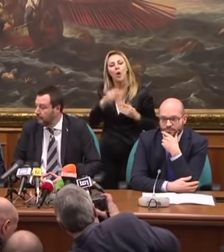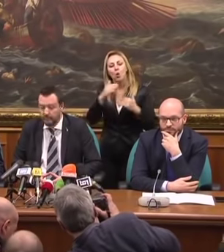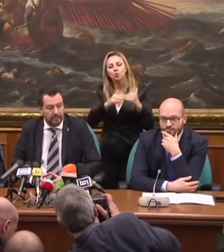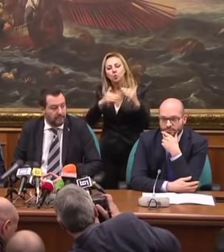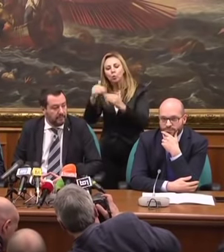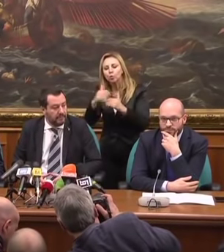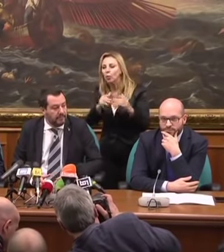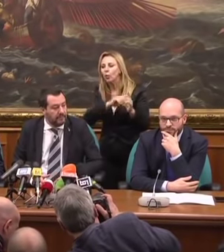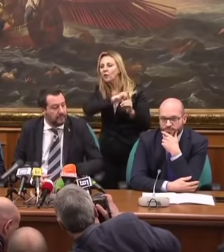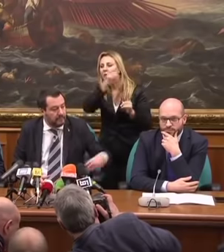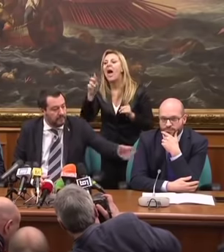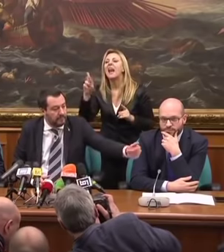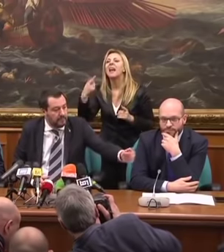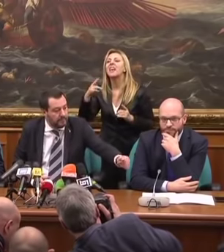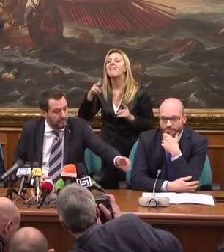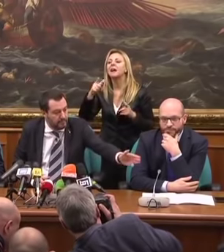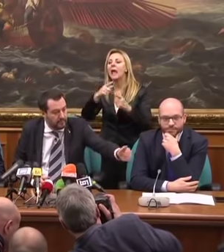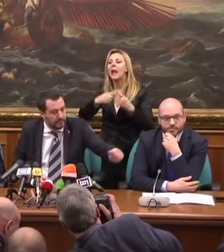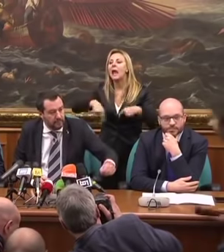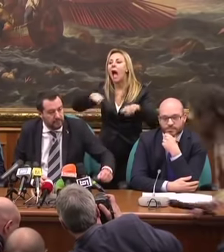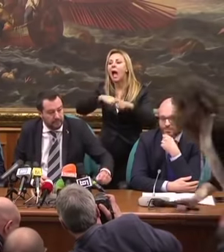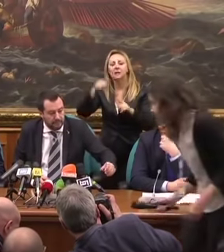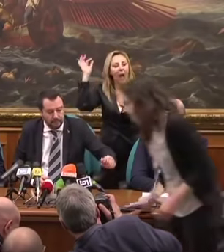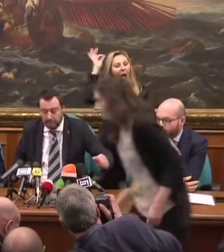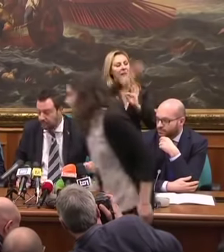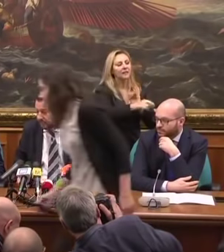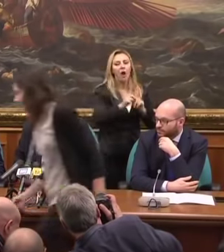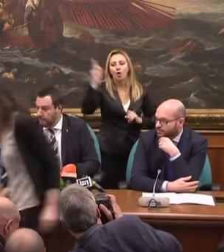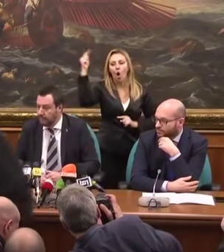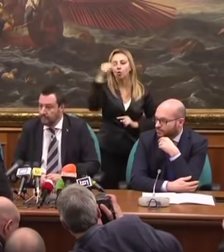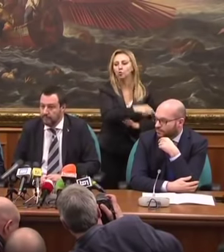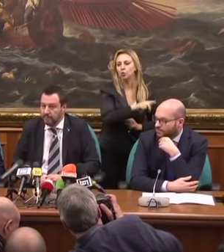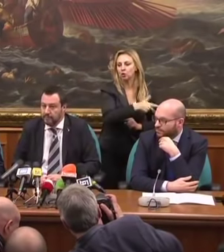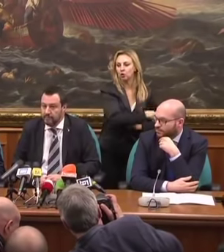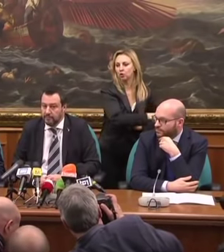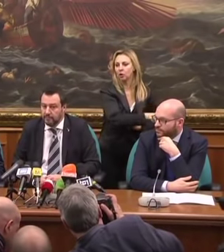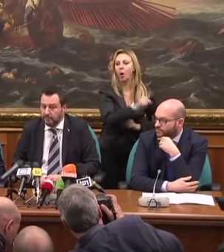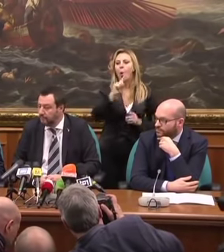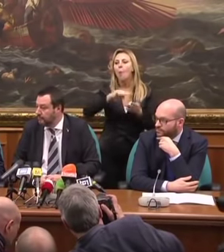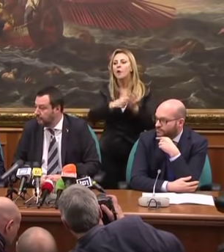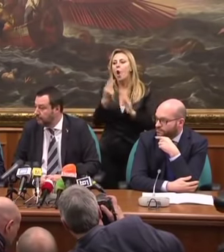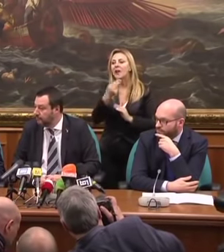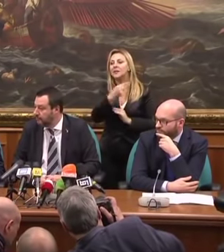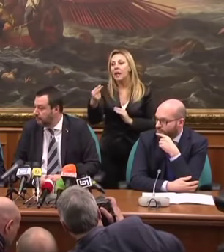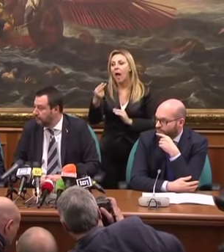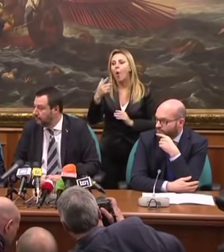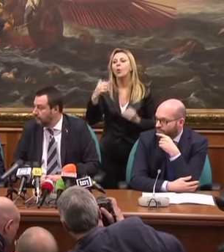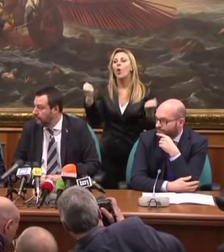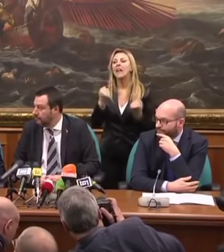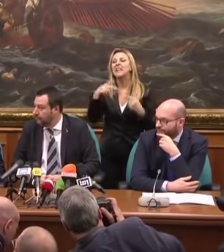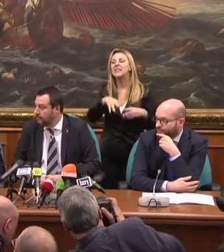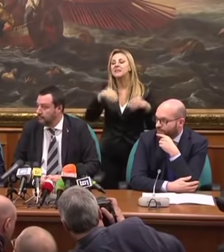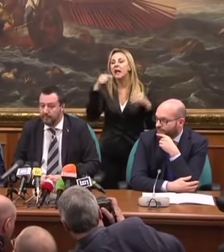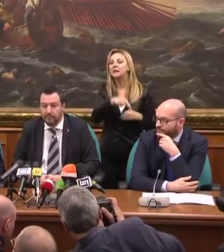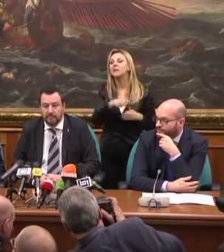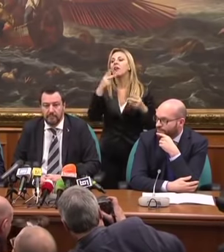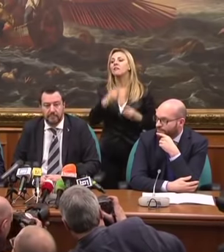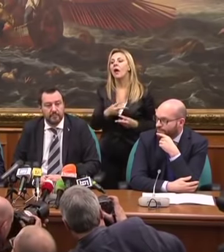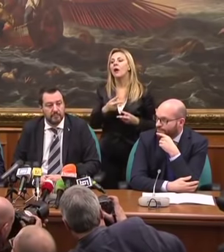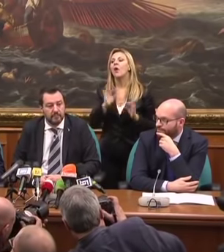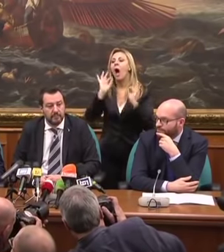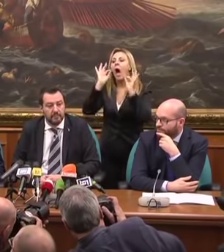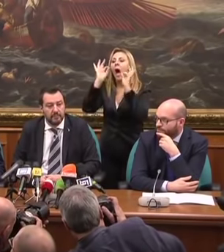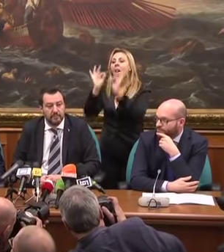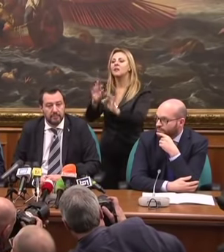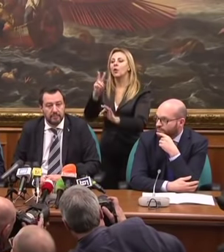vanno da Riva del Garda alla punta della Sicilia, quindi 1 milione di euro con un'iniziativa che sarà poi celebrata in occasione